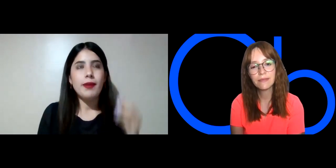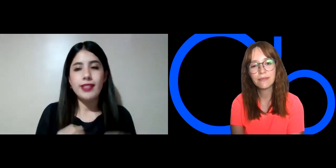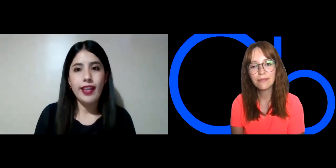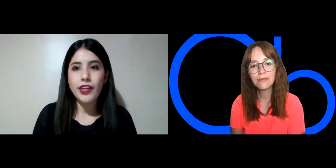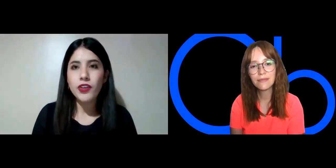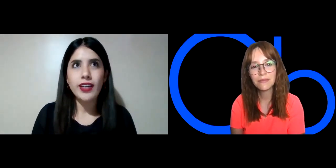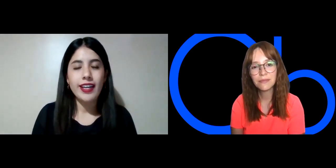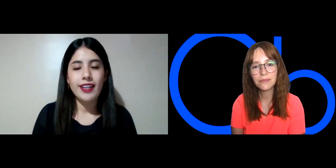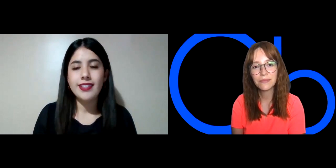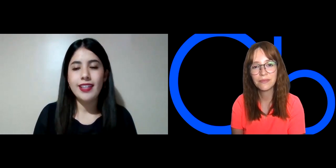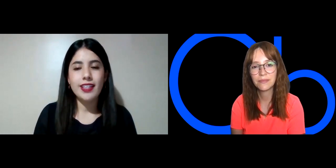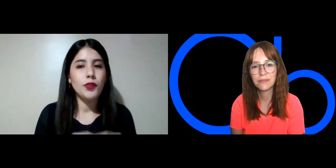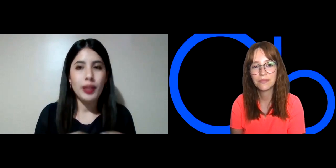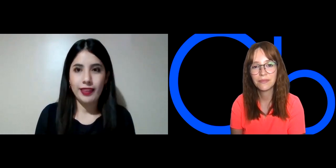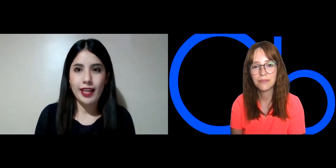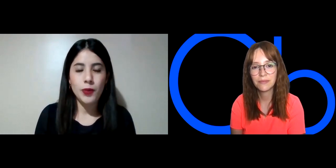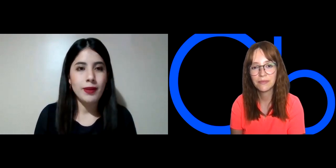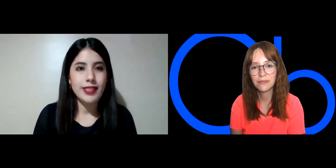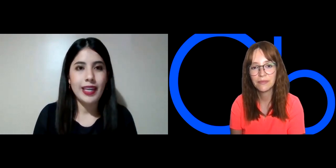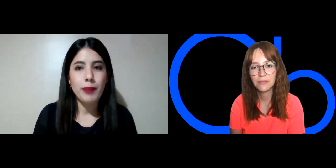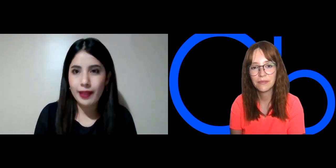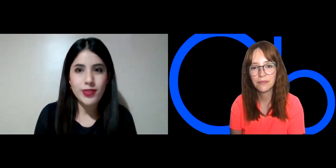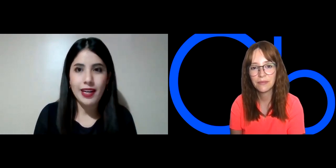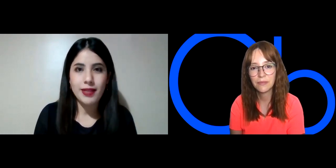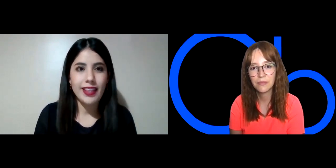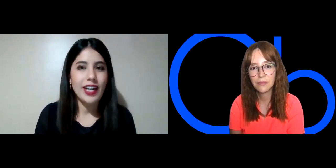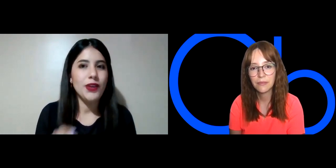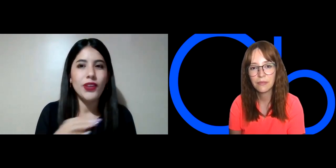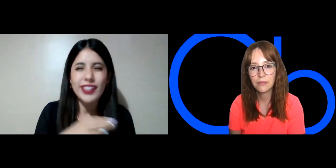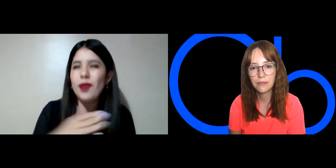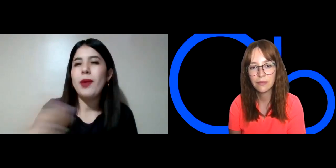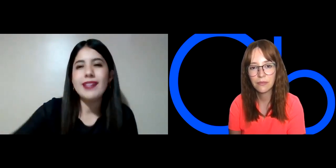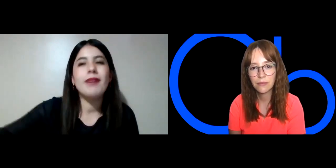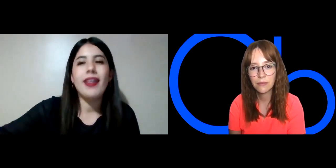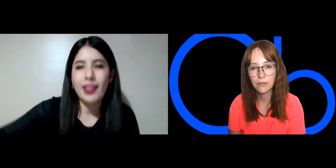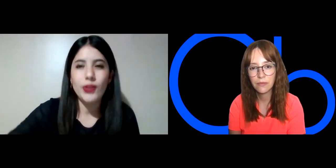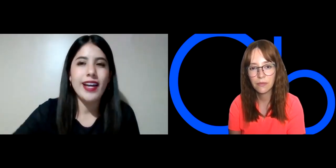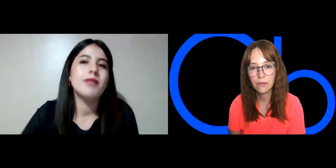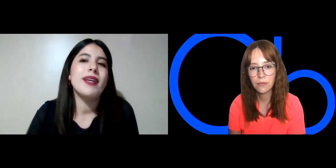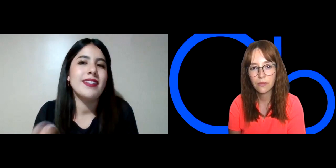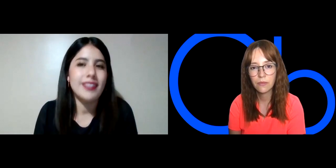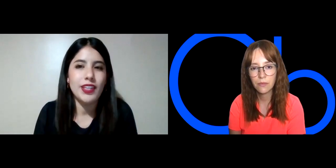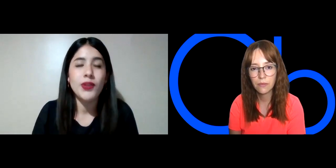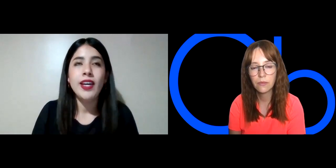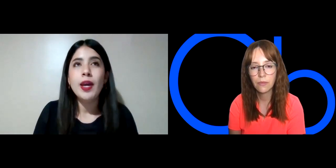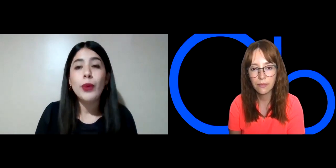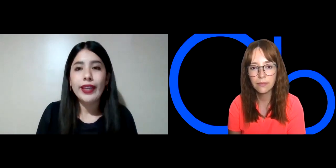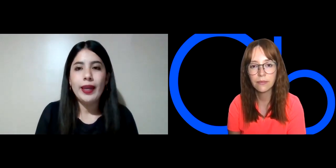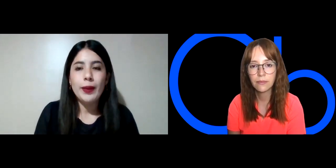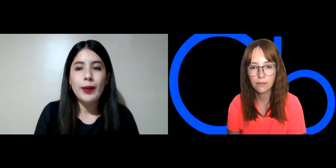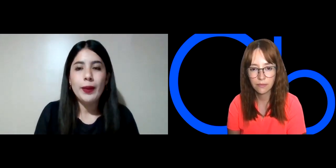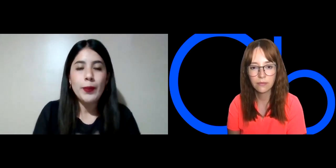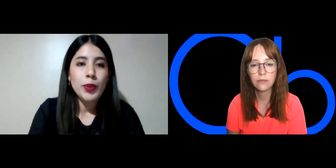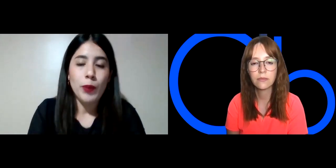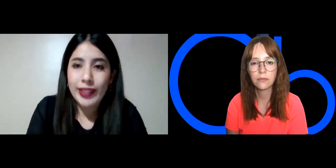que el abecedario es fundamental. Una vez que aprendemos el abecedario, ya lo demás se va dando, ya es más sencillo,